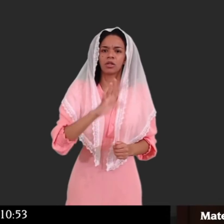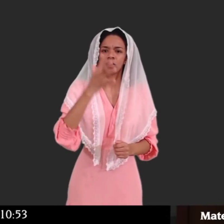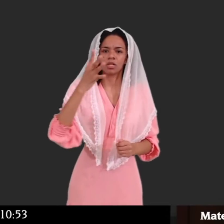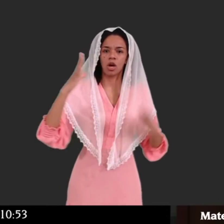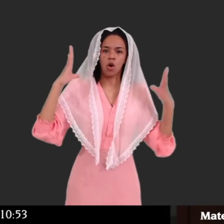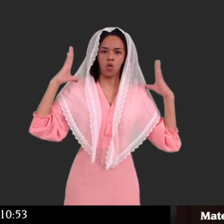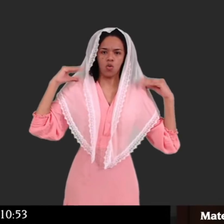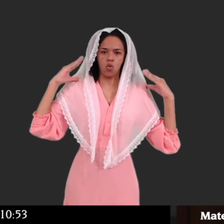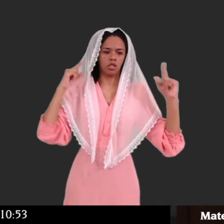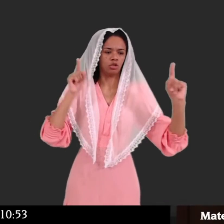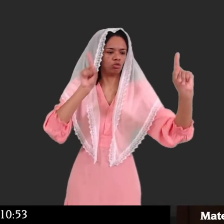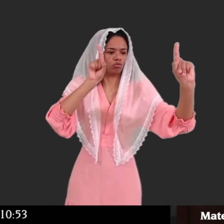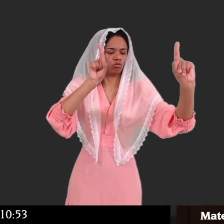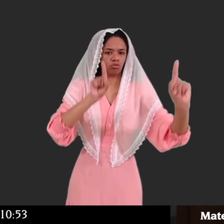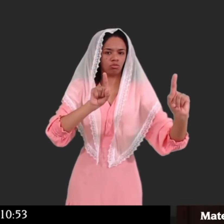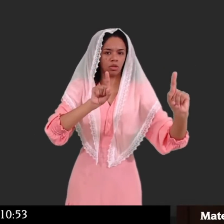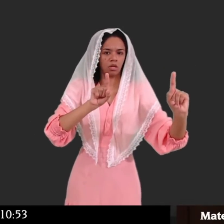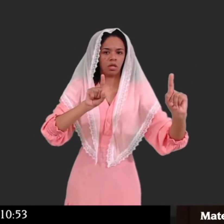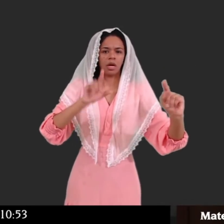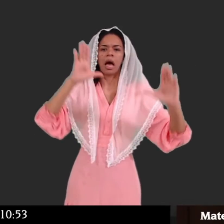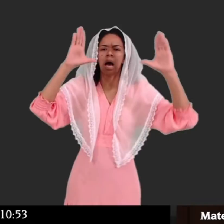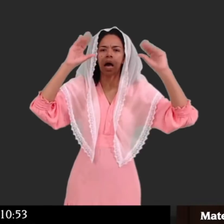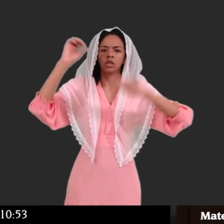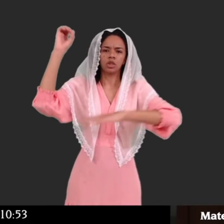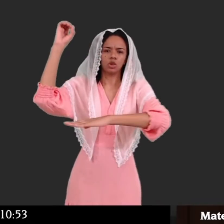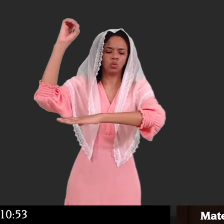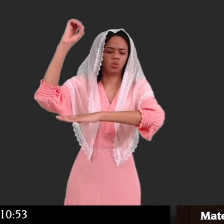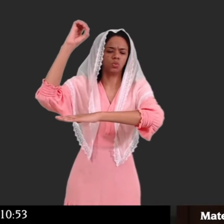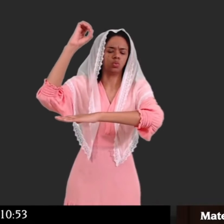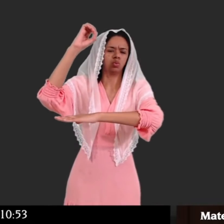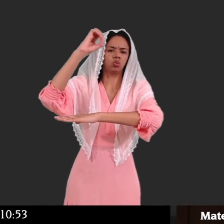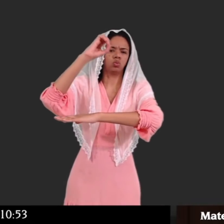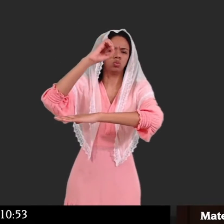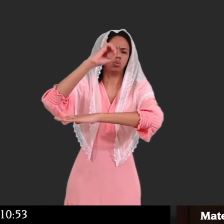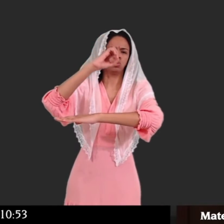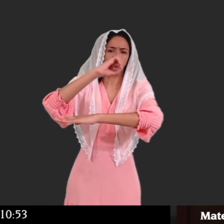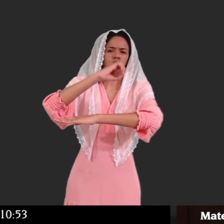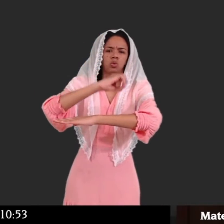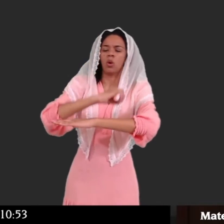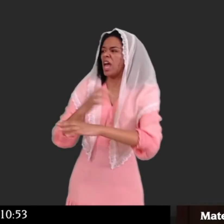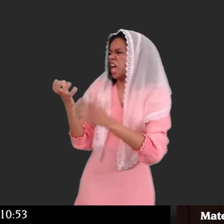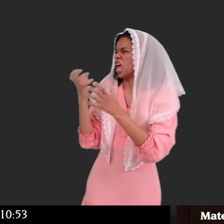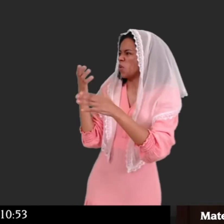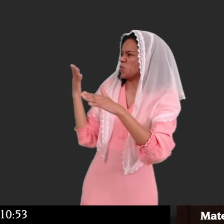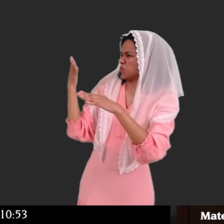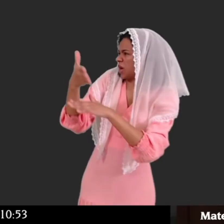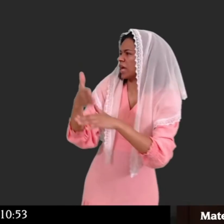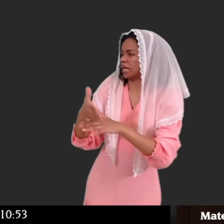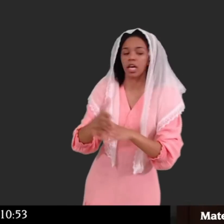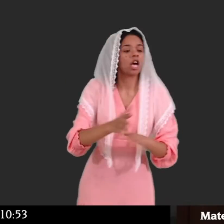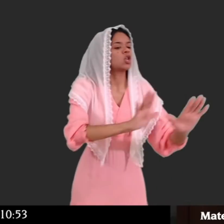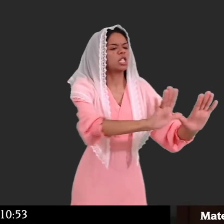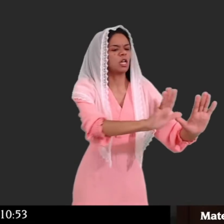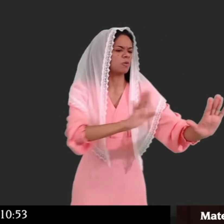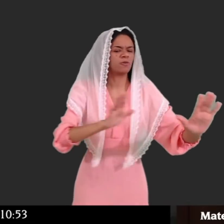o anjo com Jacó. E a noite foi passando e Jacó não desanimava de jeito nenhum. Eu sigo para lá, você não serve. E no